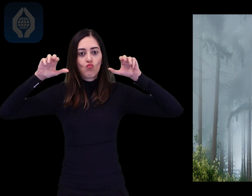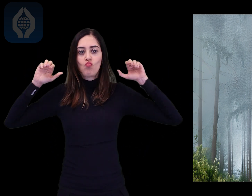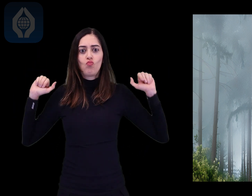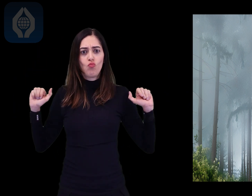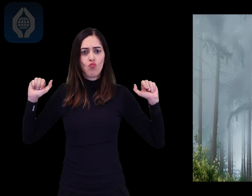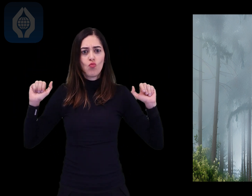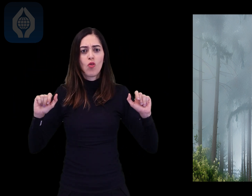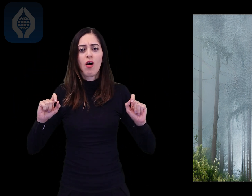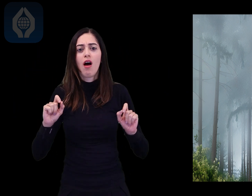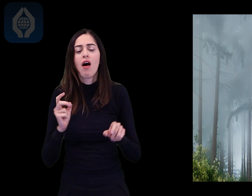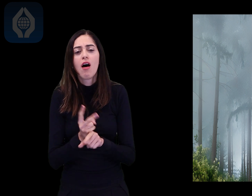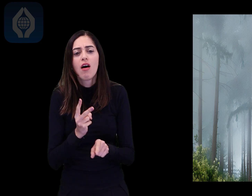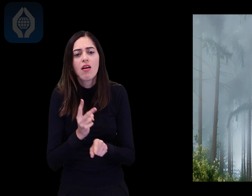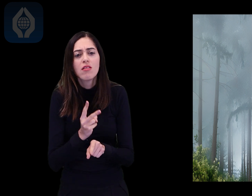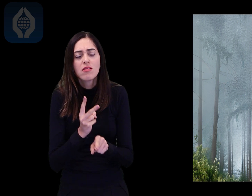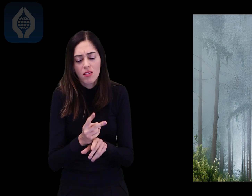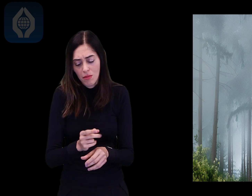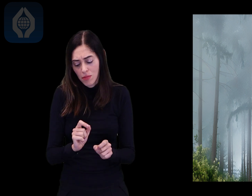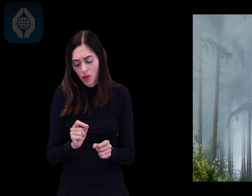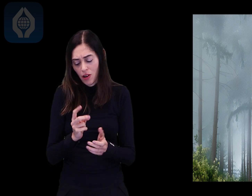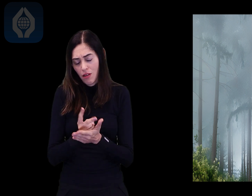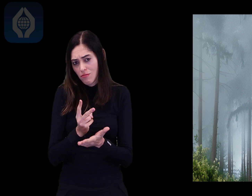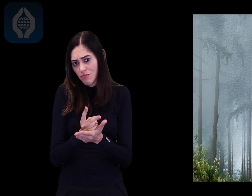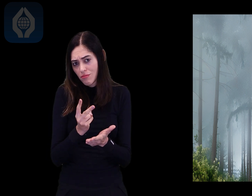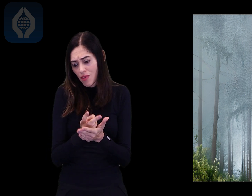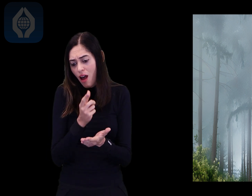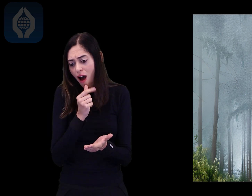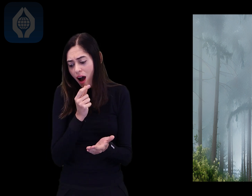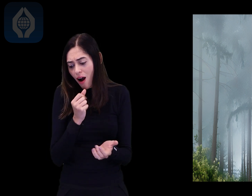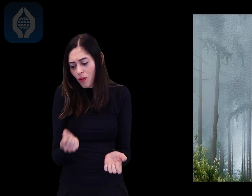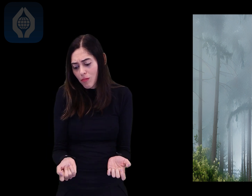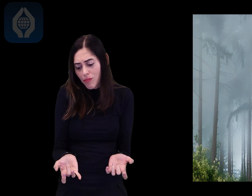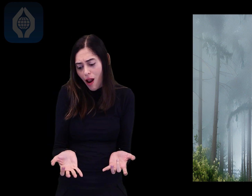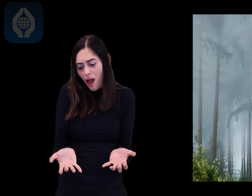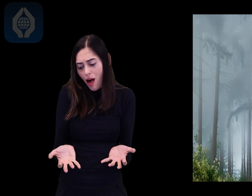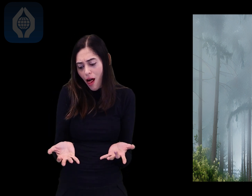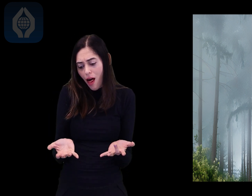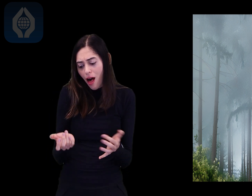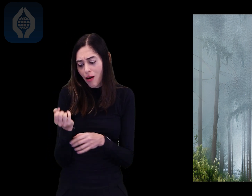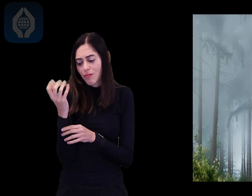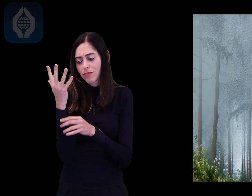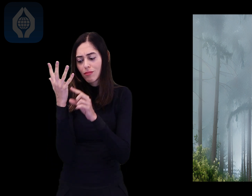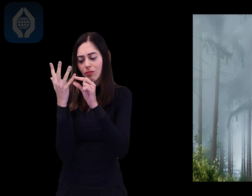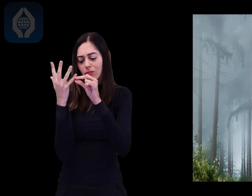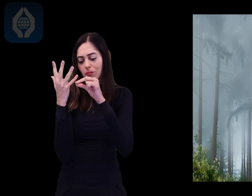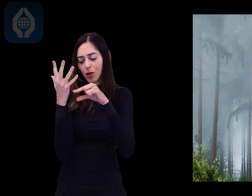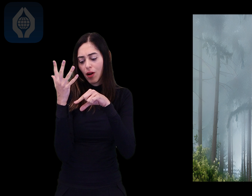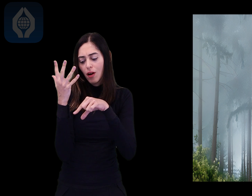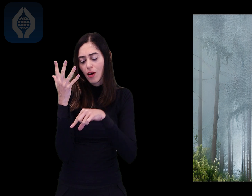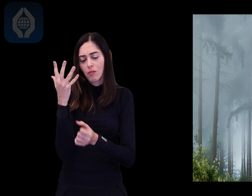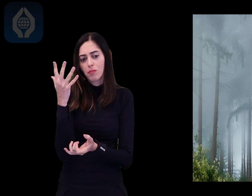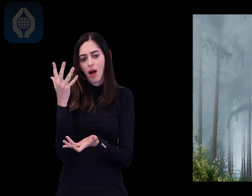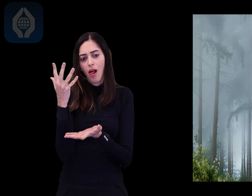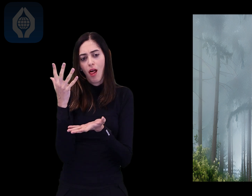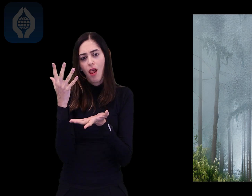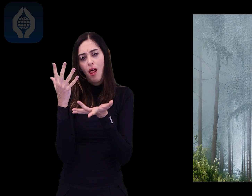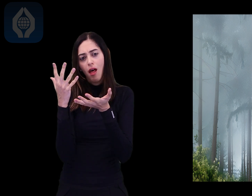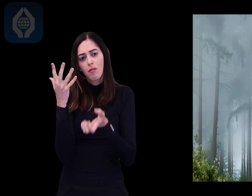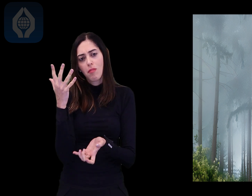subia da terra. Ninguém jamais tinha visto chuva. No entanto, Noé creu que Deus não poderia mentir quando